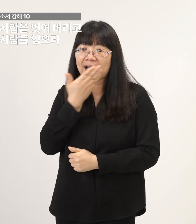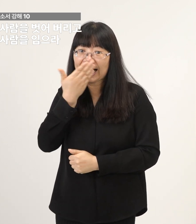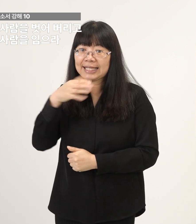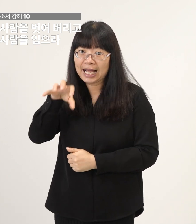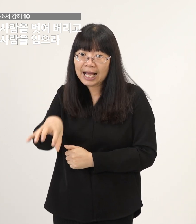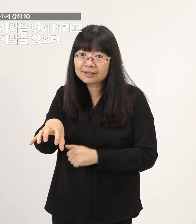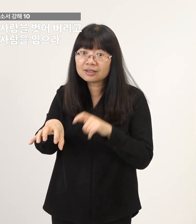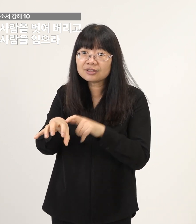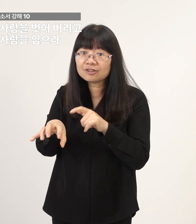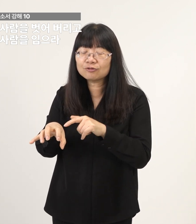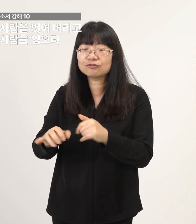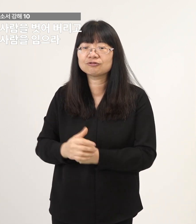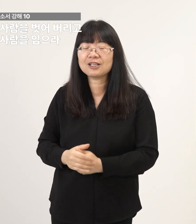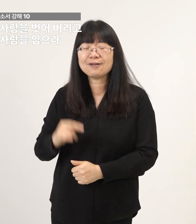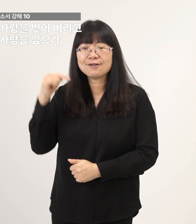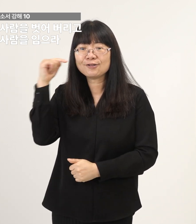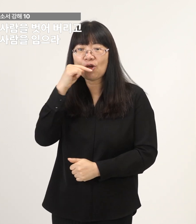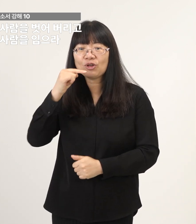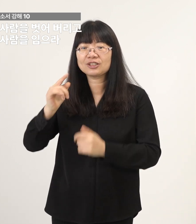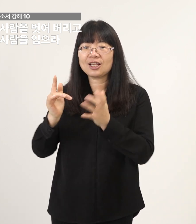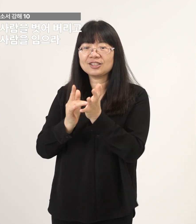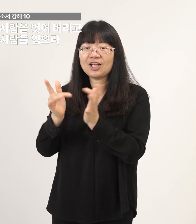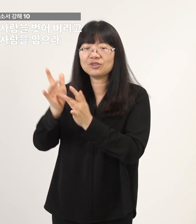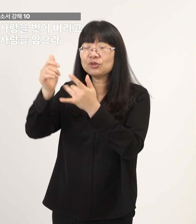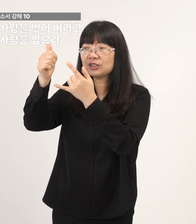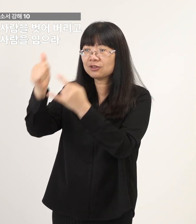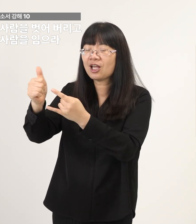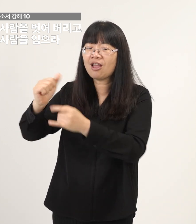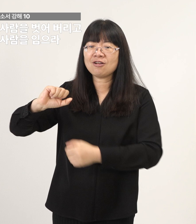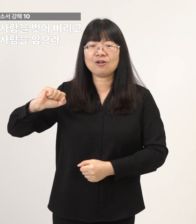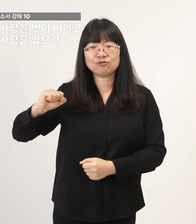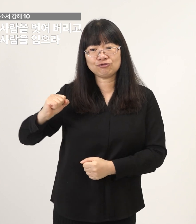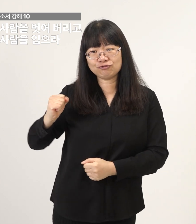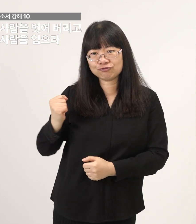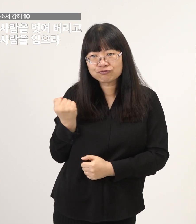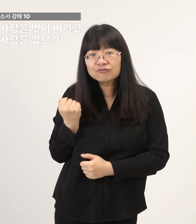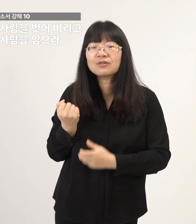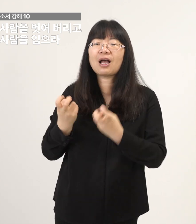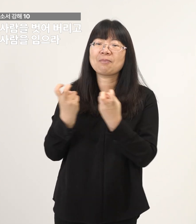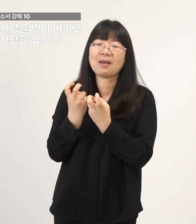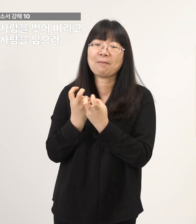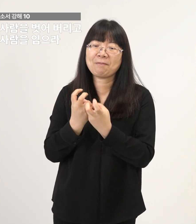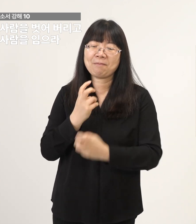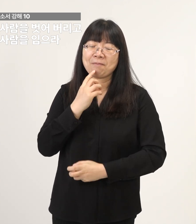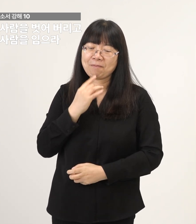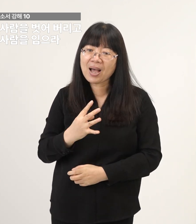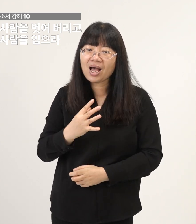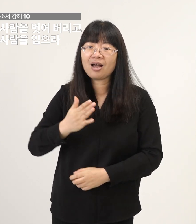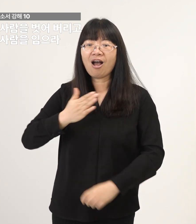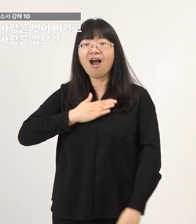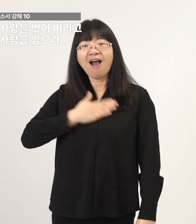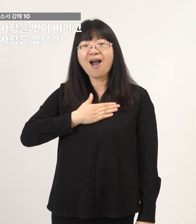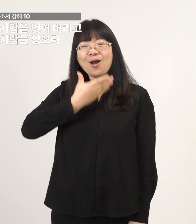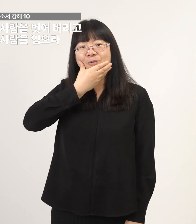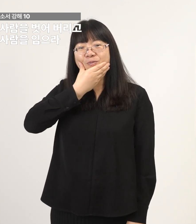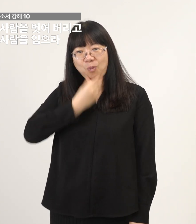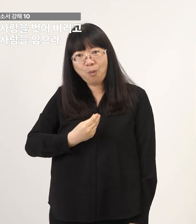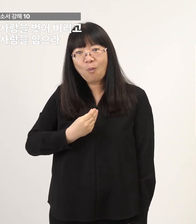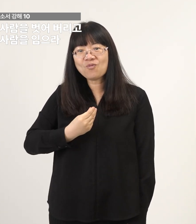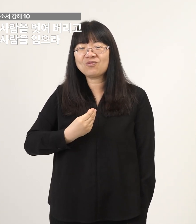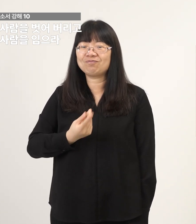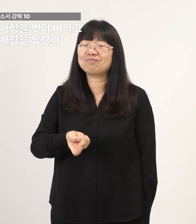철저하게 그리스도께 순종하는 길만이 복인 것을 배워가는